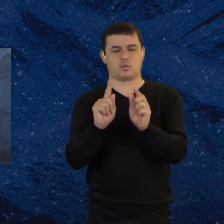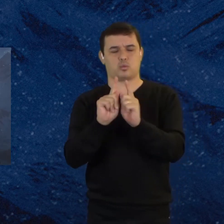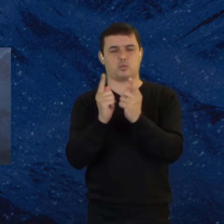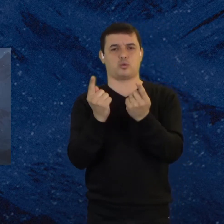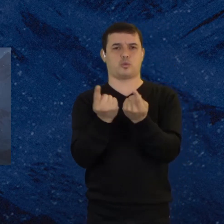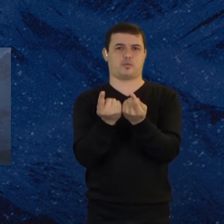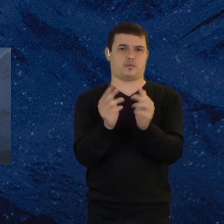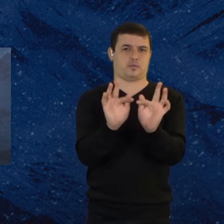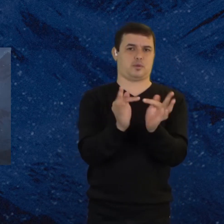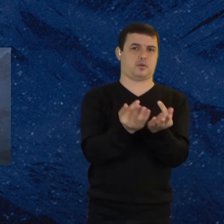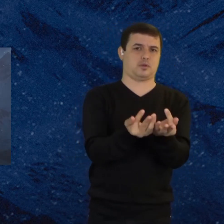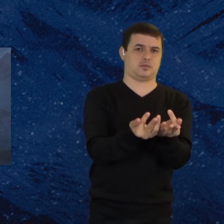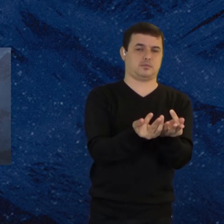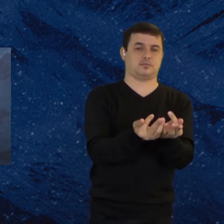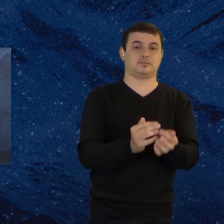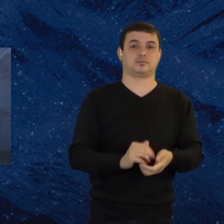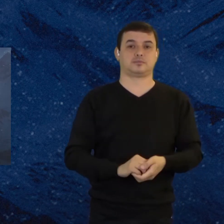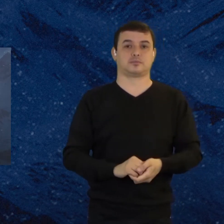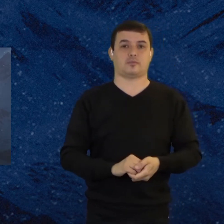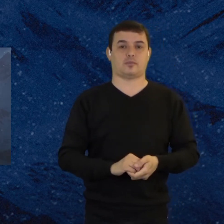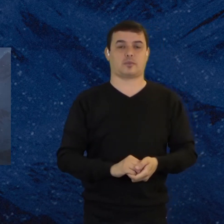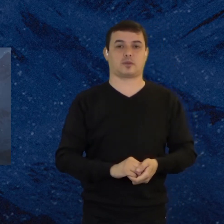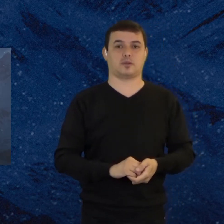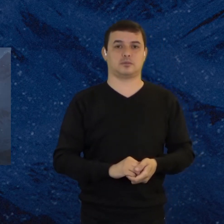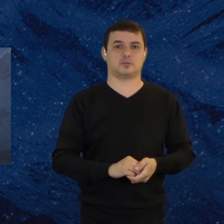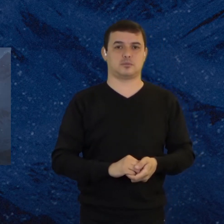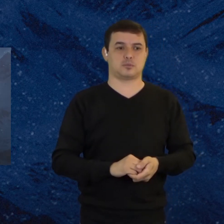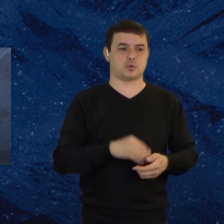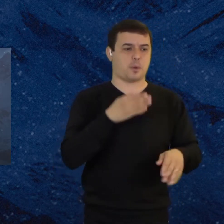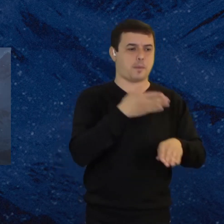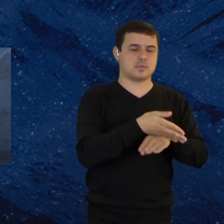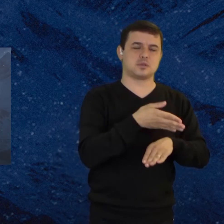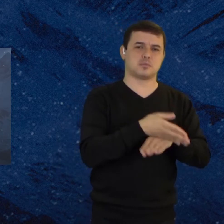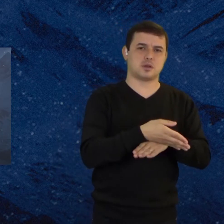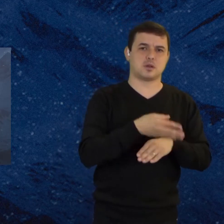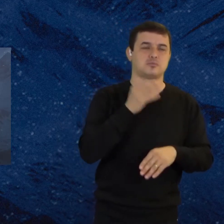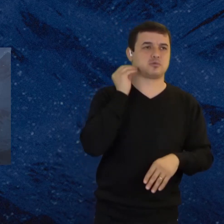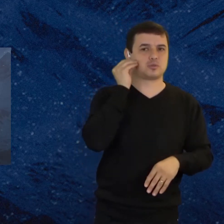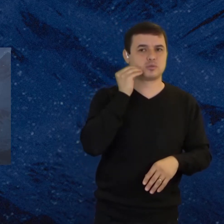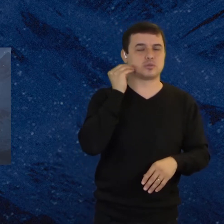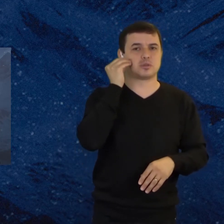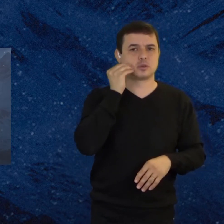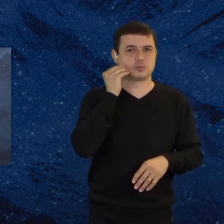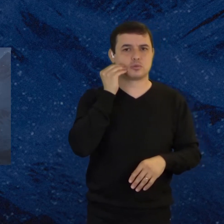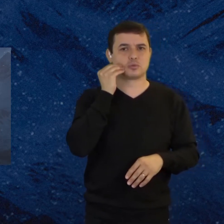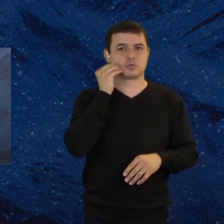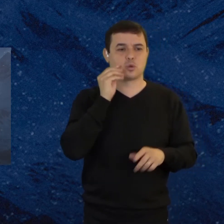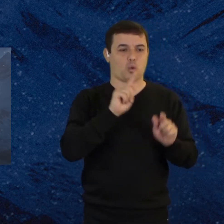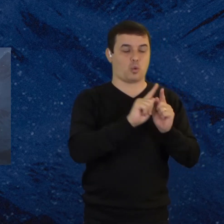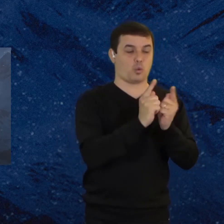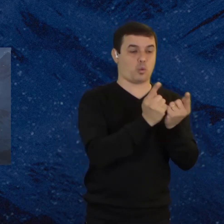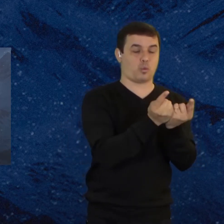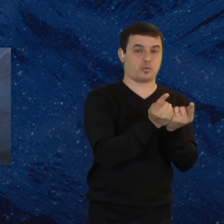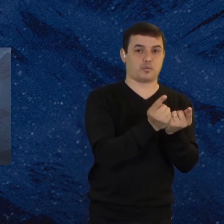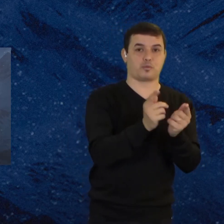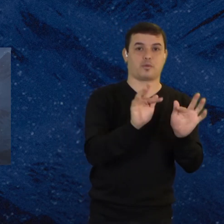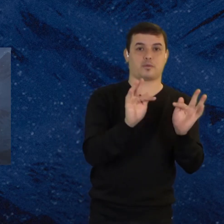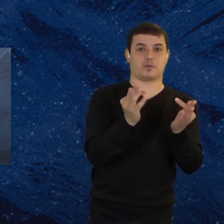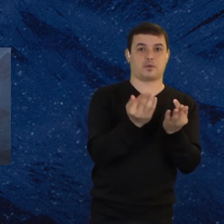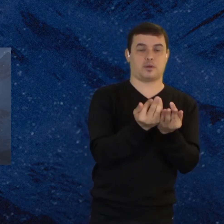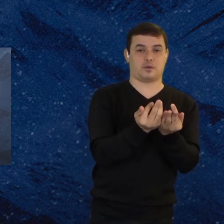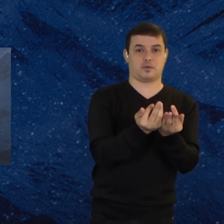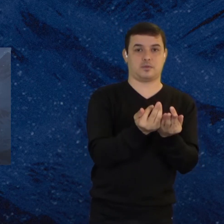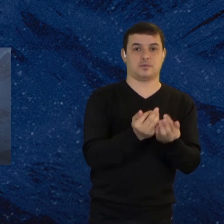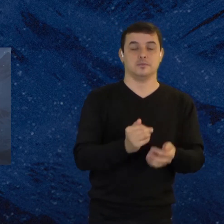pães expostos e na reunião de grupo familiar todos nós podemos desfrutar. E também representa a reunião da mesa do Senhor. Nós